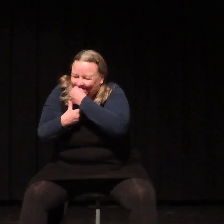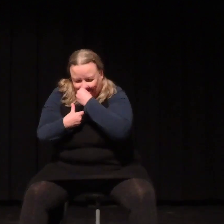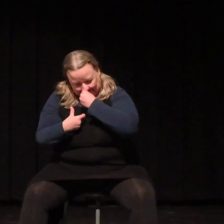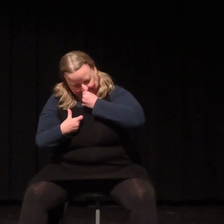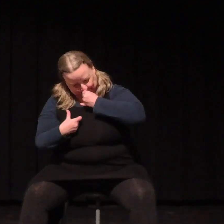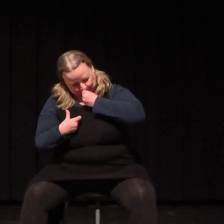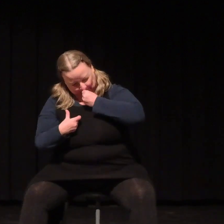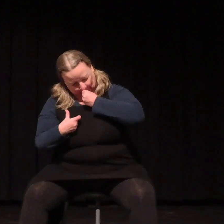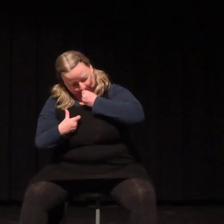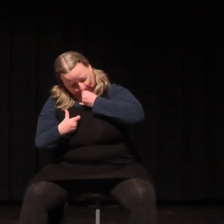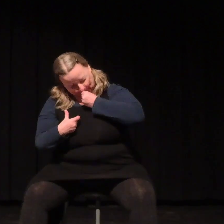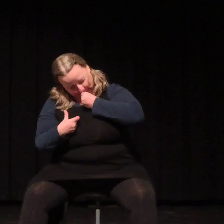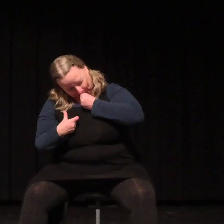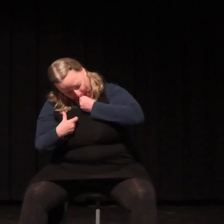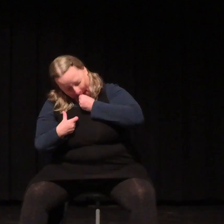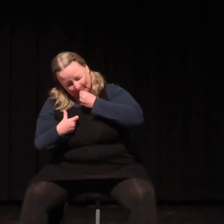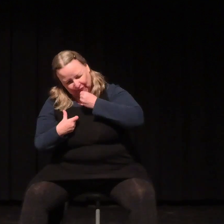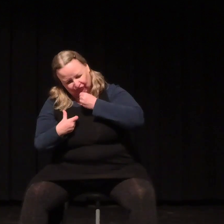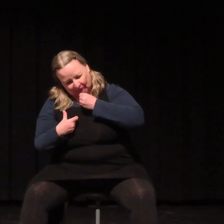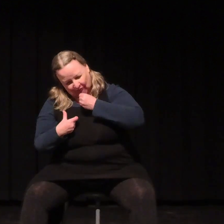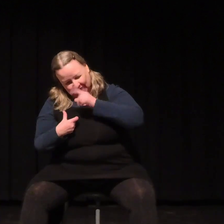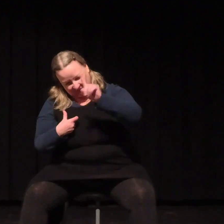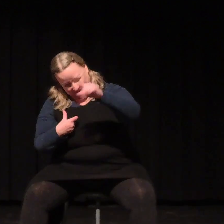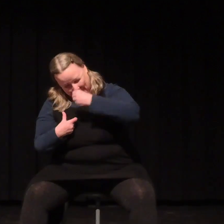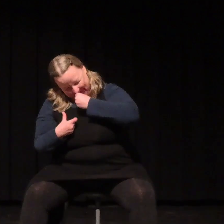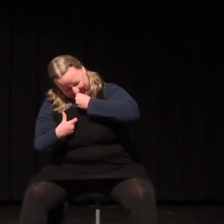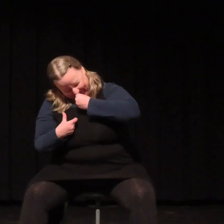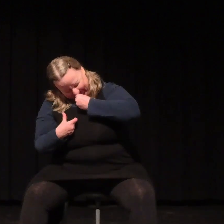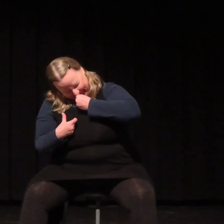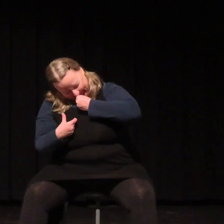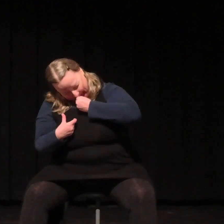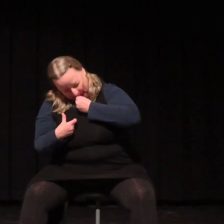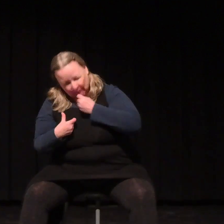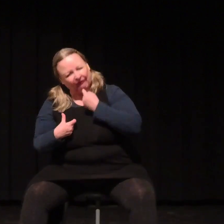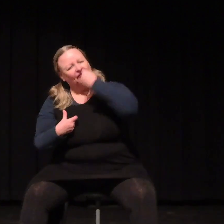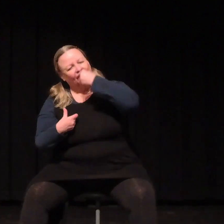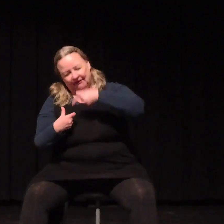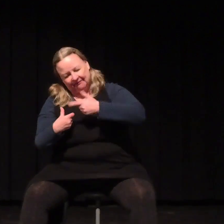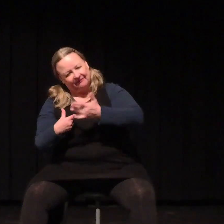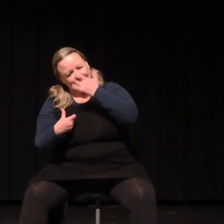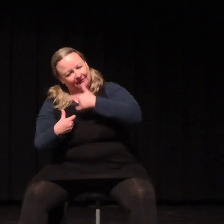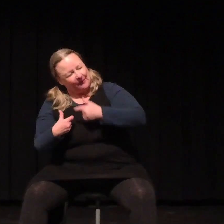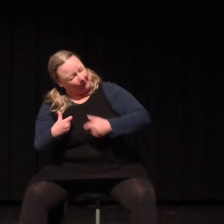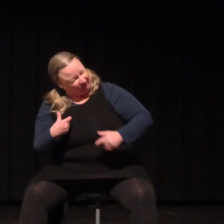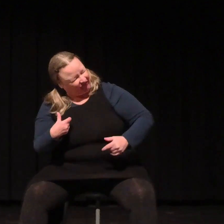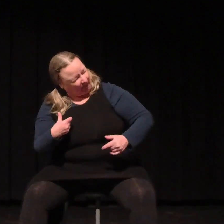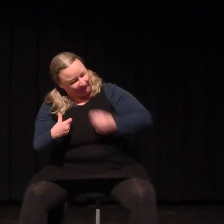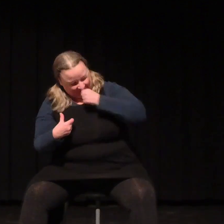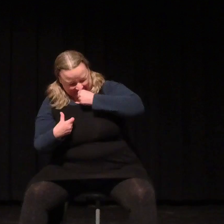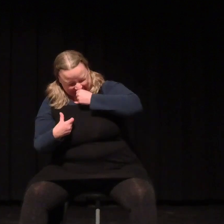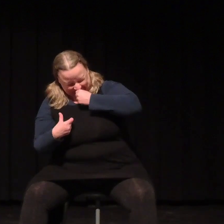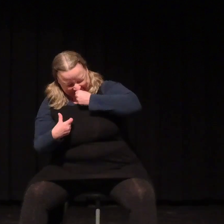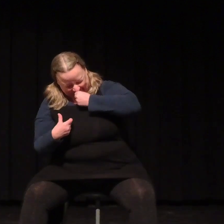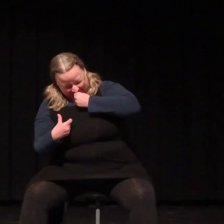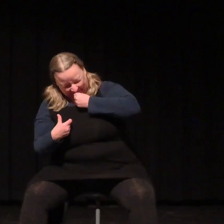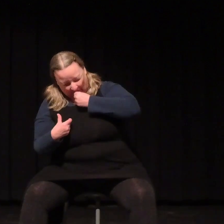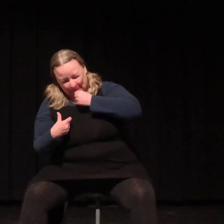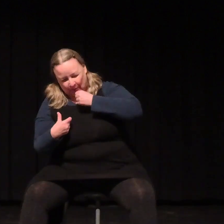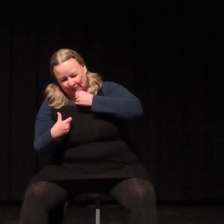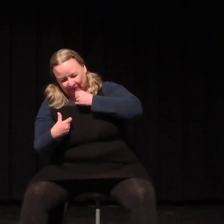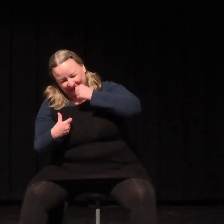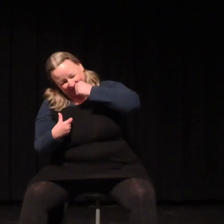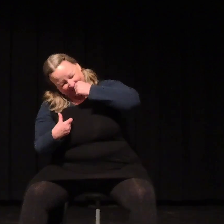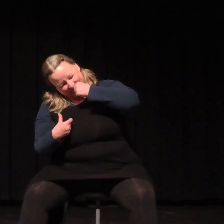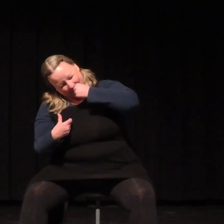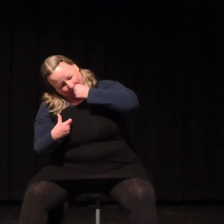Ah, attends, j'ai quelque chose dans les dents, là. Oh. Attends, il y a encore quelque chose dans les dents, là. Oh, c'est poigné, là.